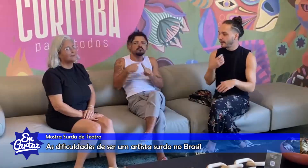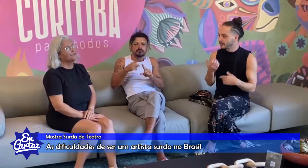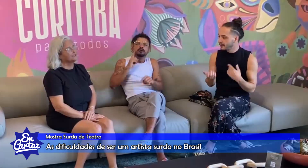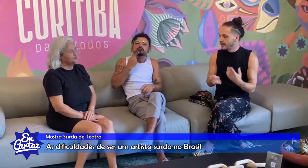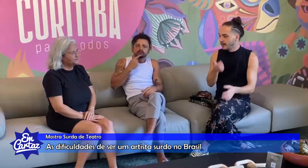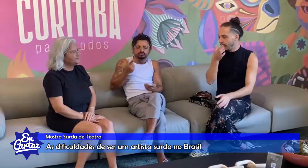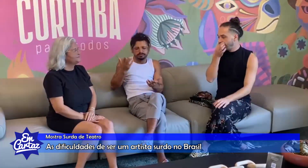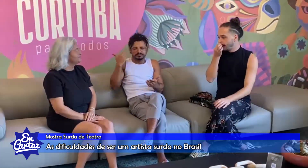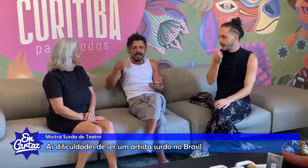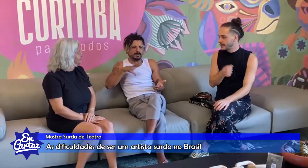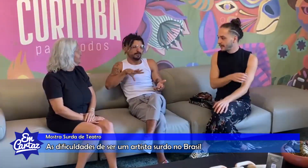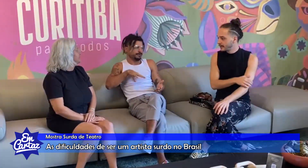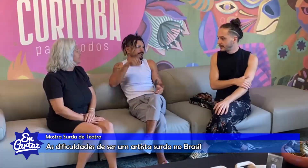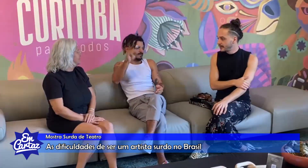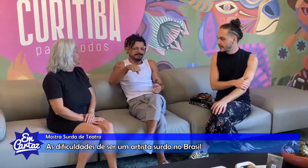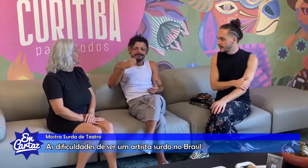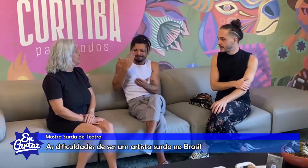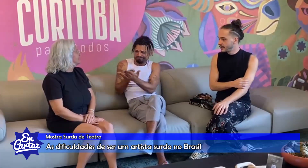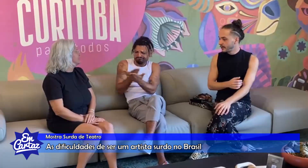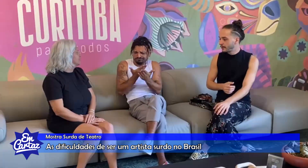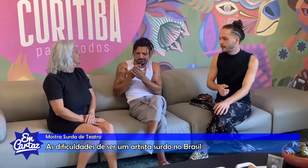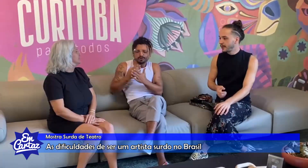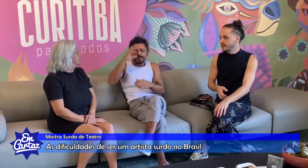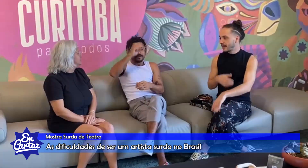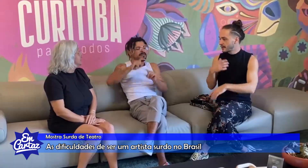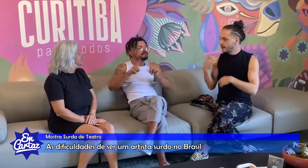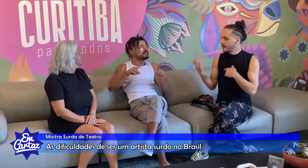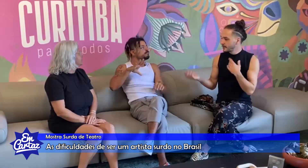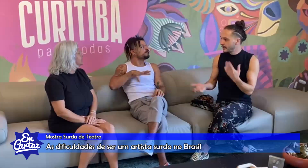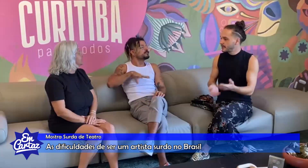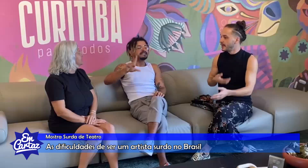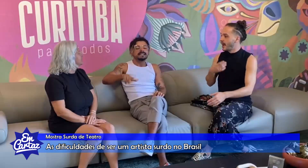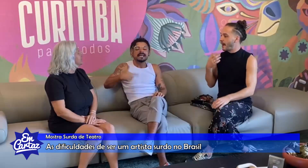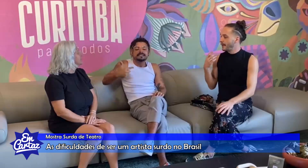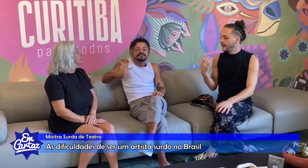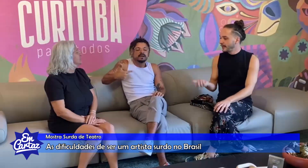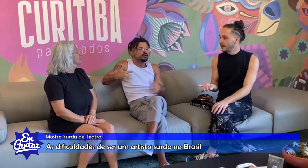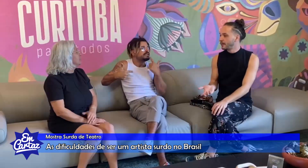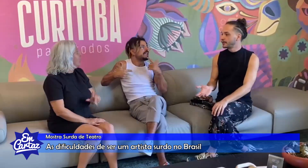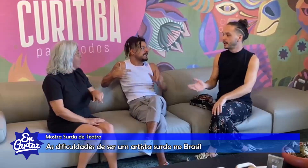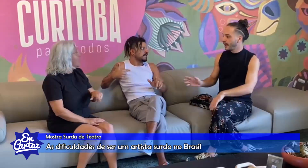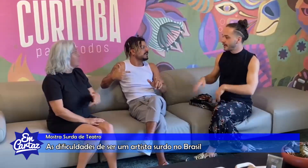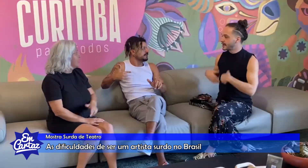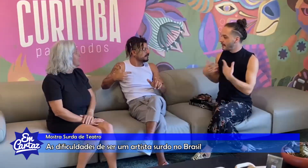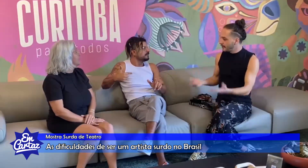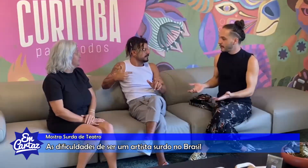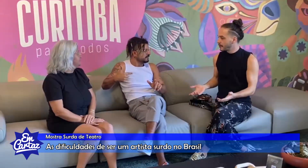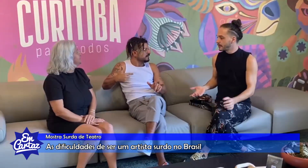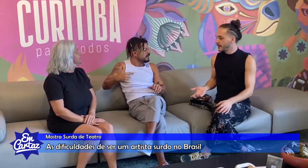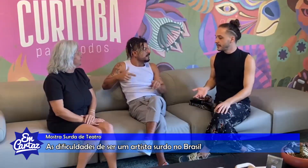letramento nessas questões da língua portuguesa. Claro que as pessoas surdas aprendem o português, sabem a língua portuguesa, mas